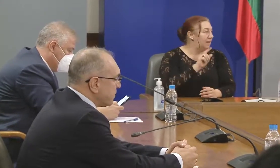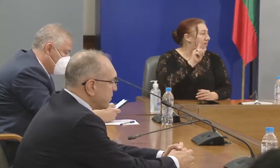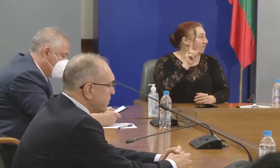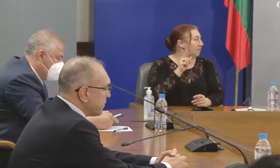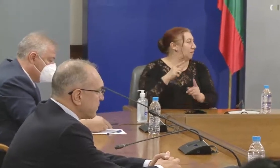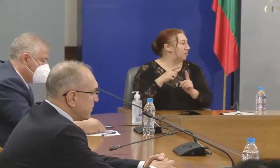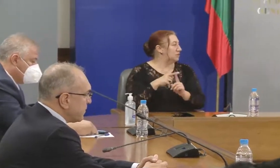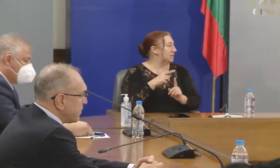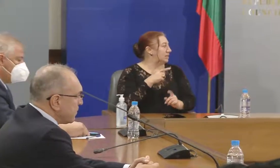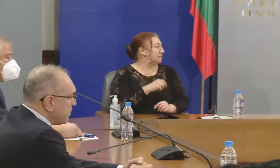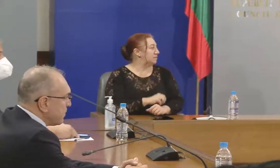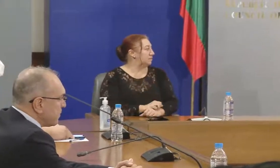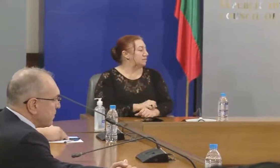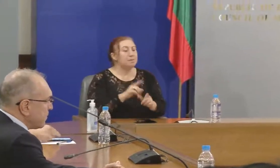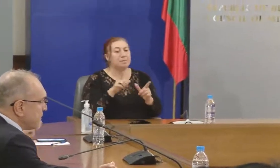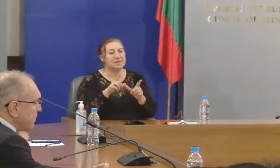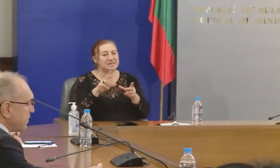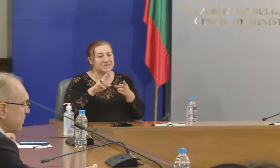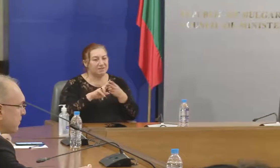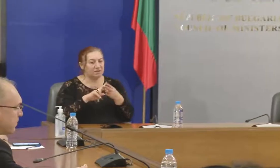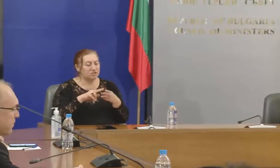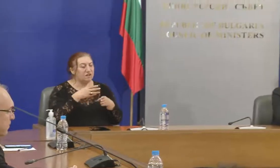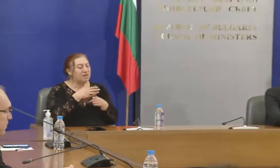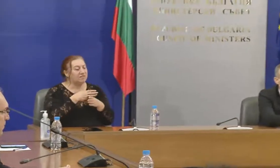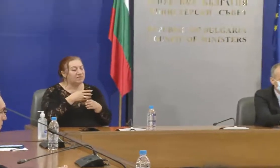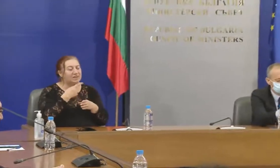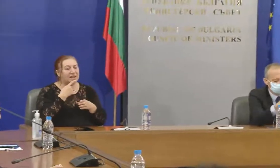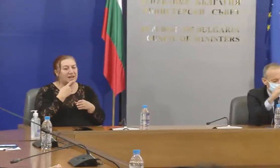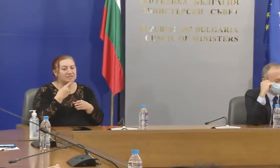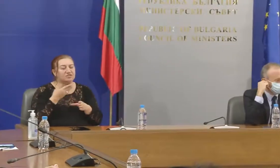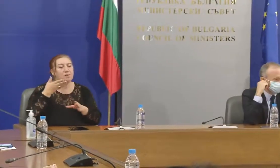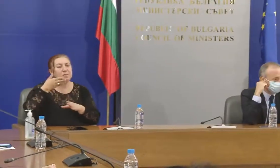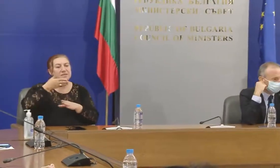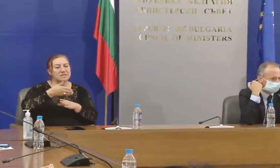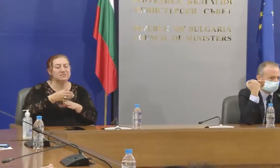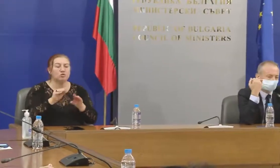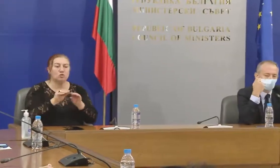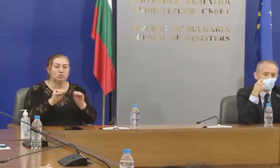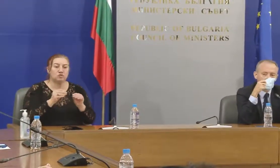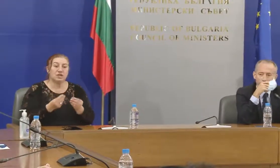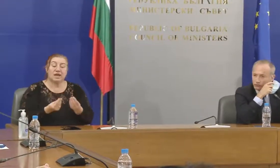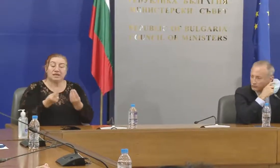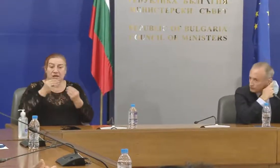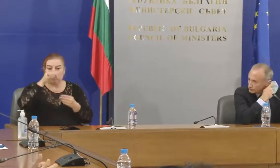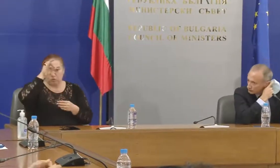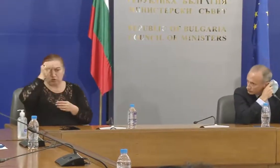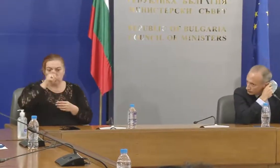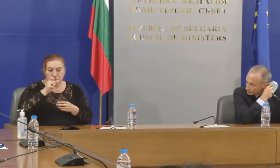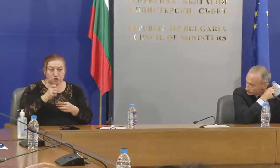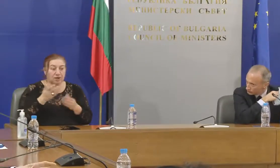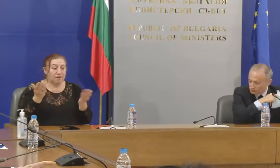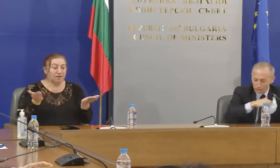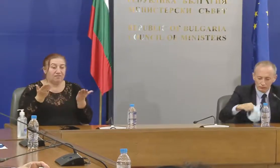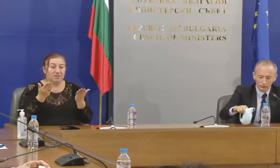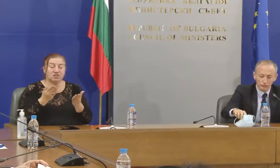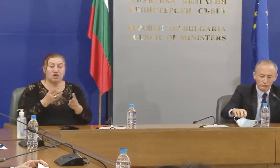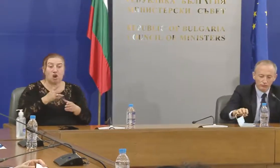сте казвали, че присъственото обучение е най-доброто за учениците, в същото време обаче гимназистите вече учат